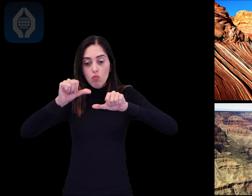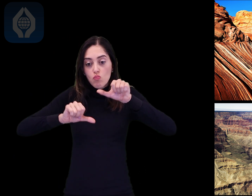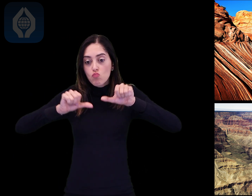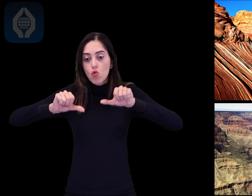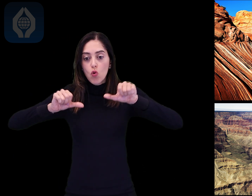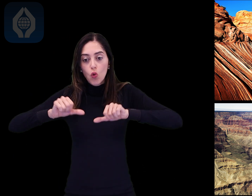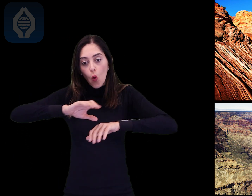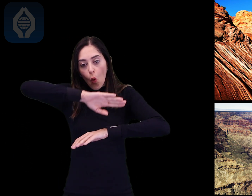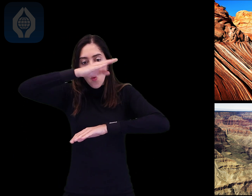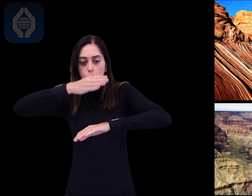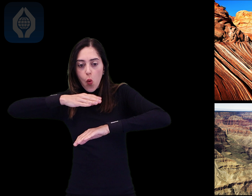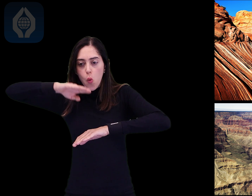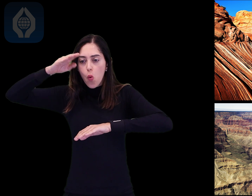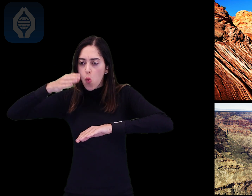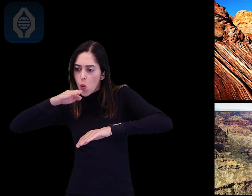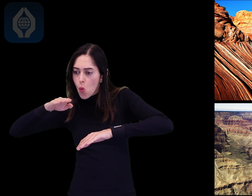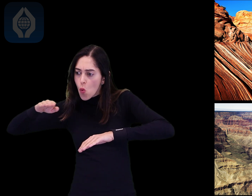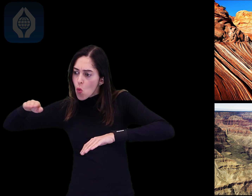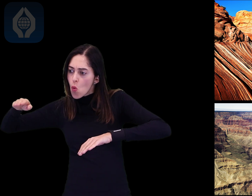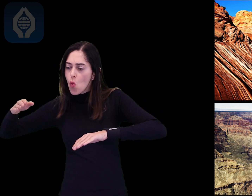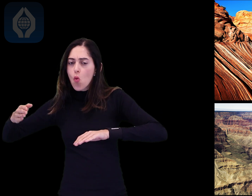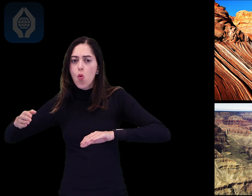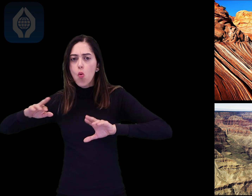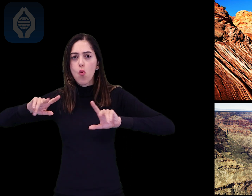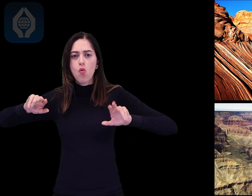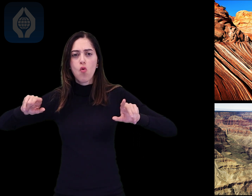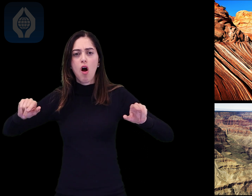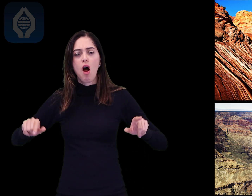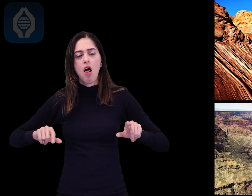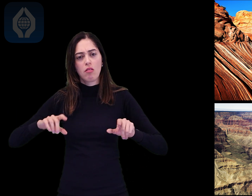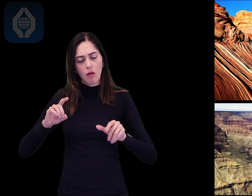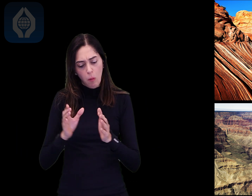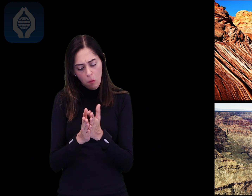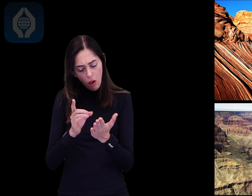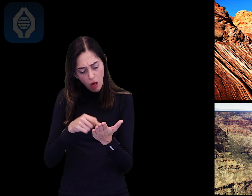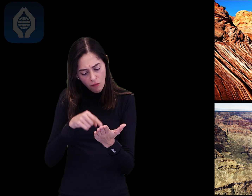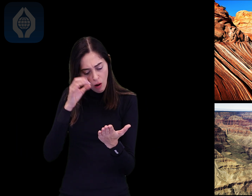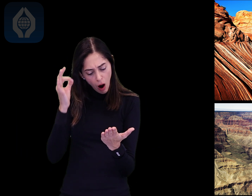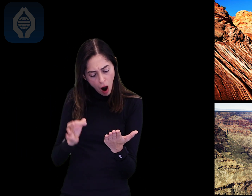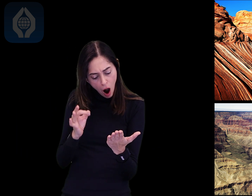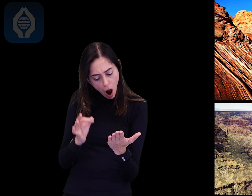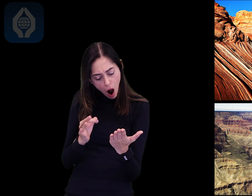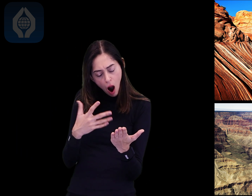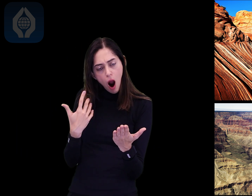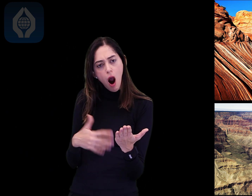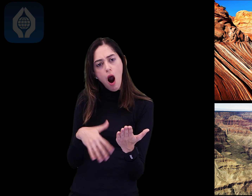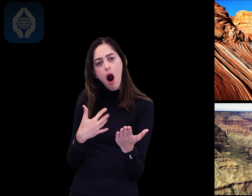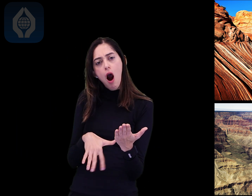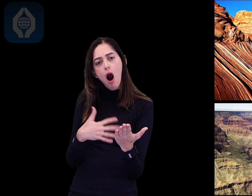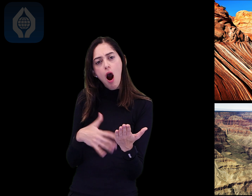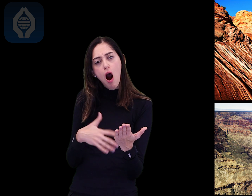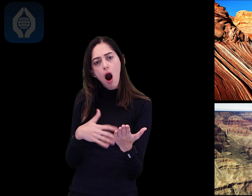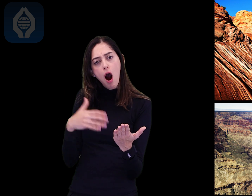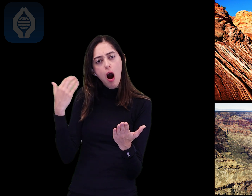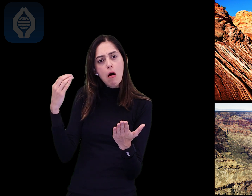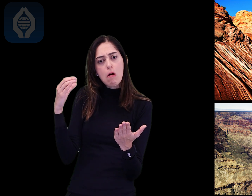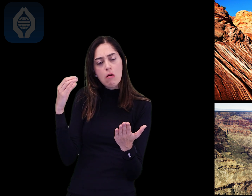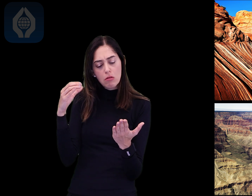sobre a Bíblia, mais percebemos que a palavra de Deus é impressionante, exato e científico registro de